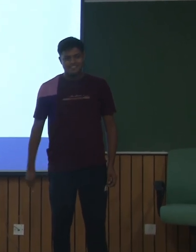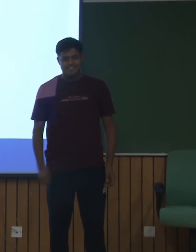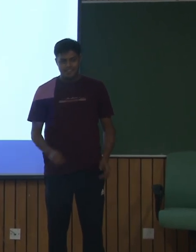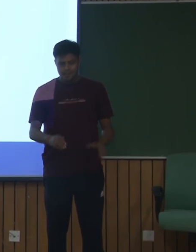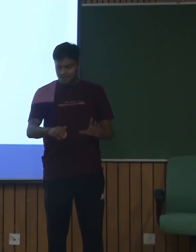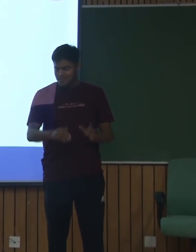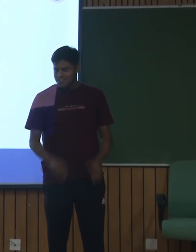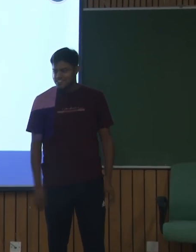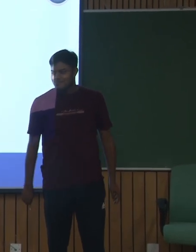ये क्या था सर?